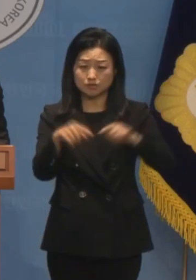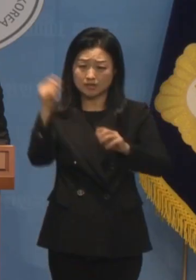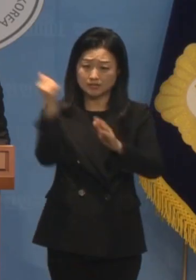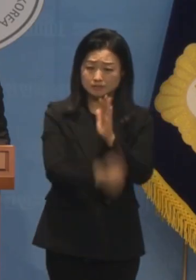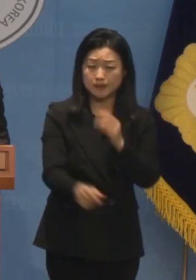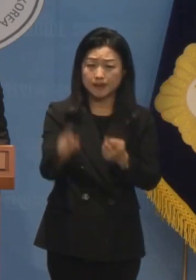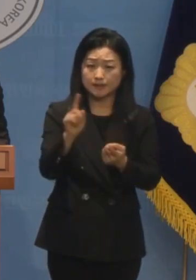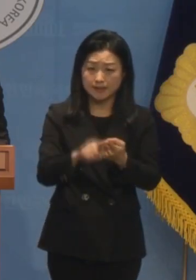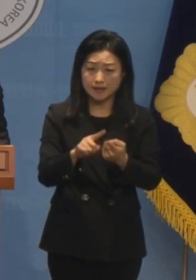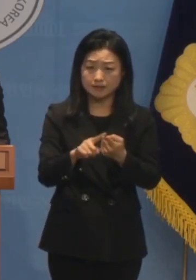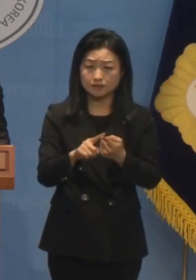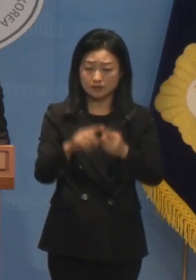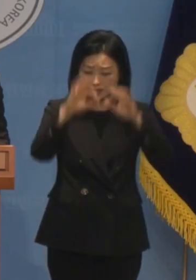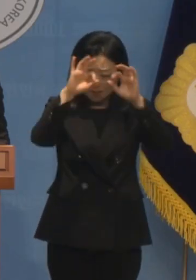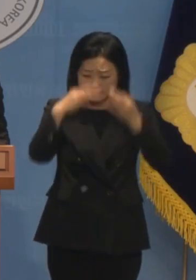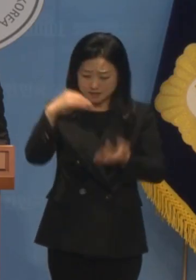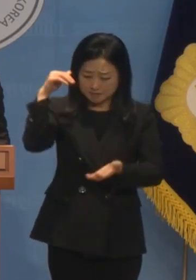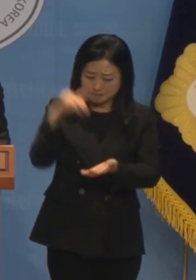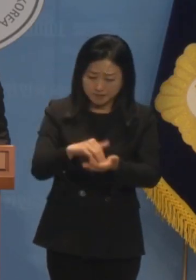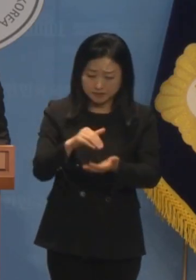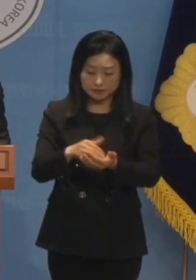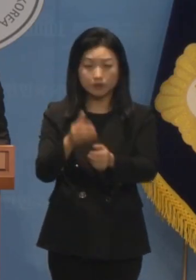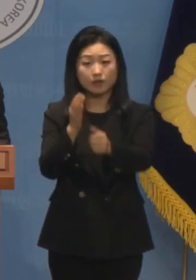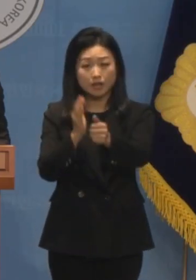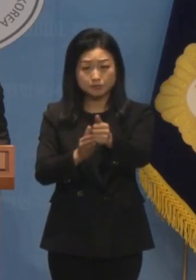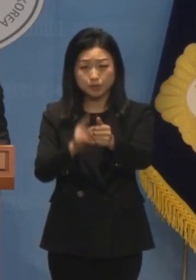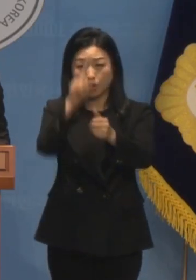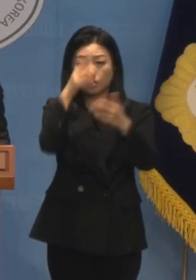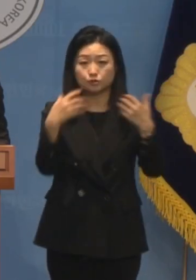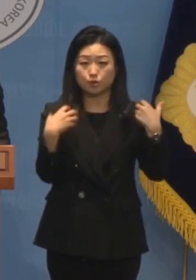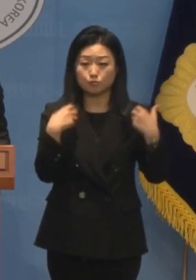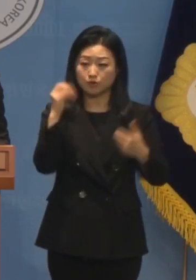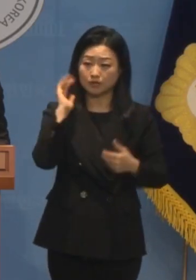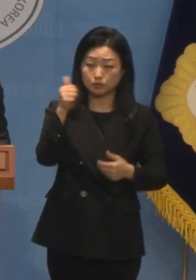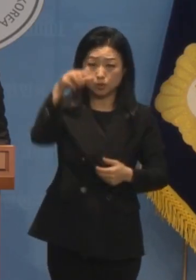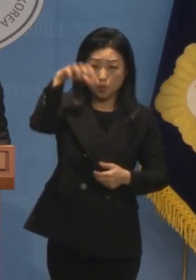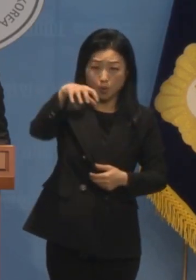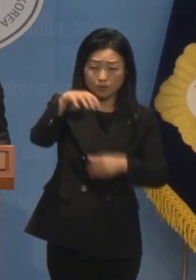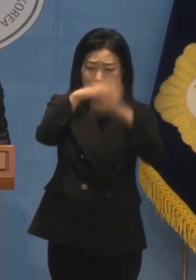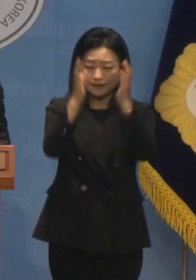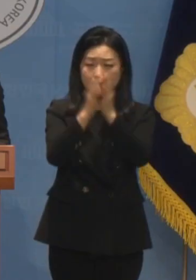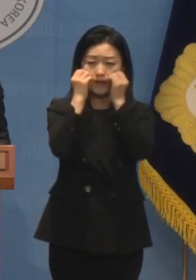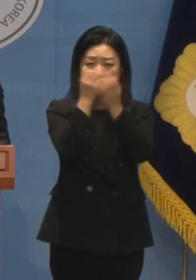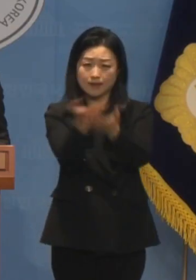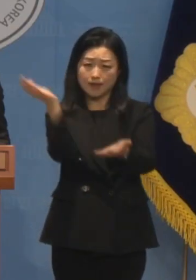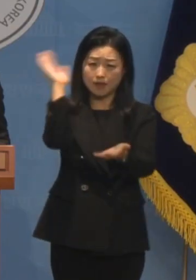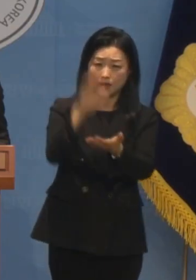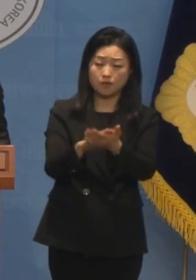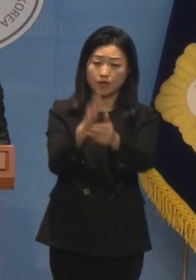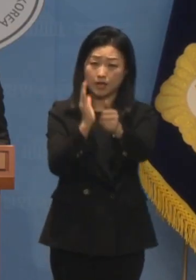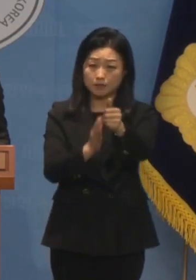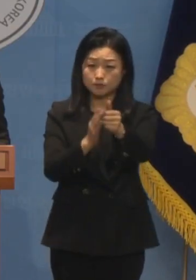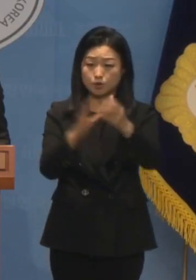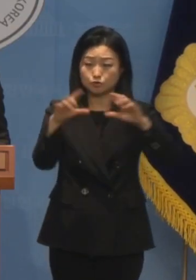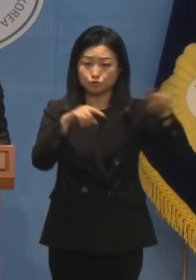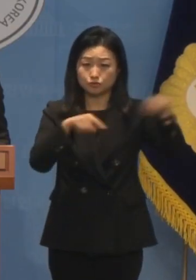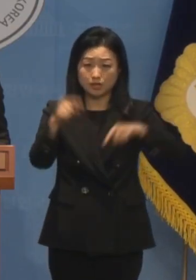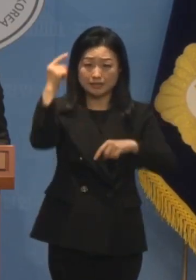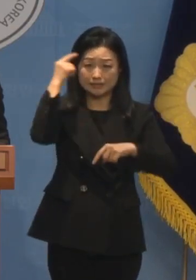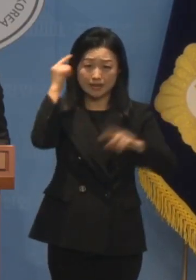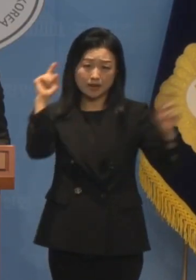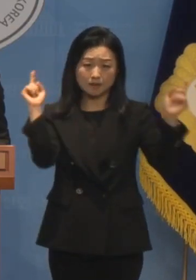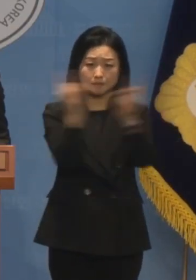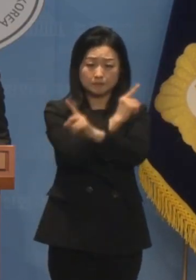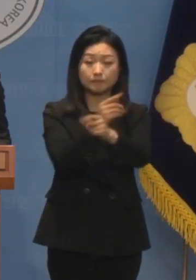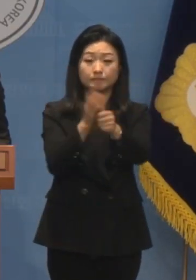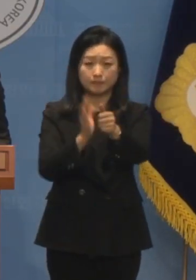대해서도 철저하게 반성하고 정부와 대통령실의 인사를 전면 쇄신하고 국정 기조를